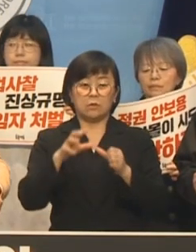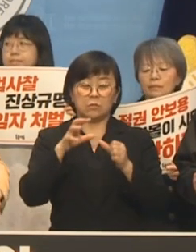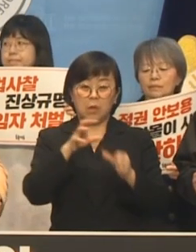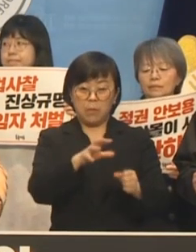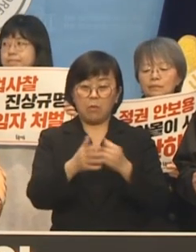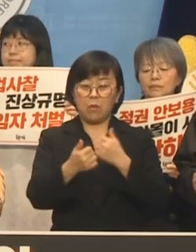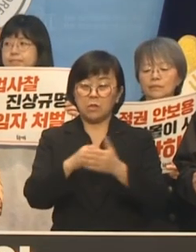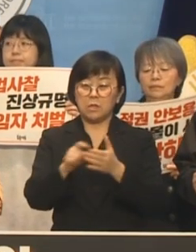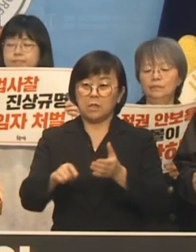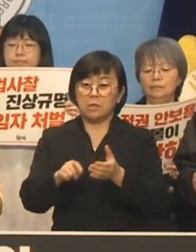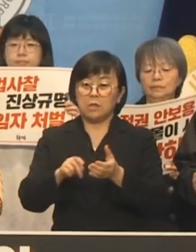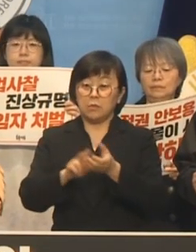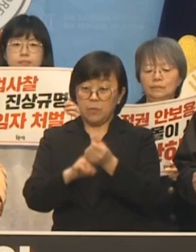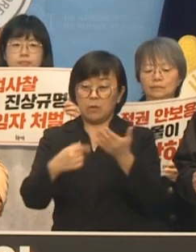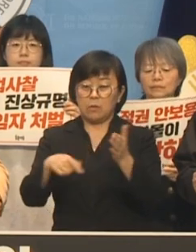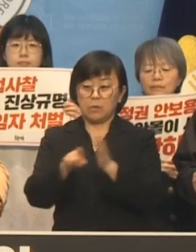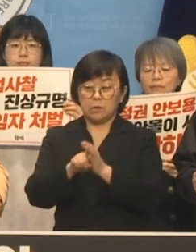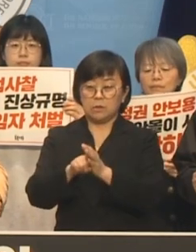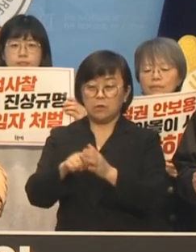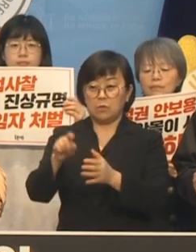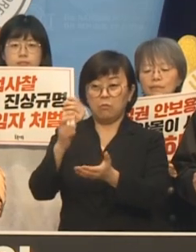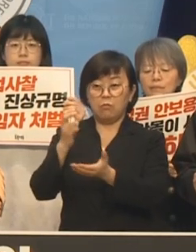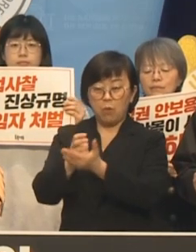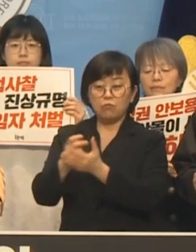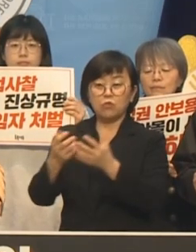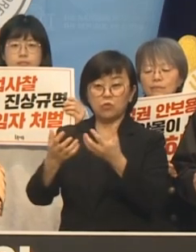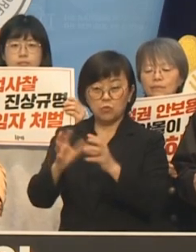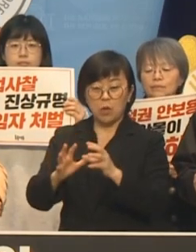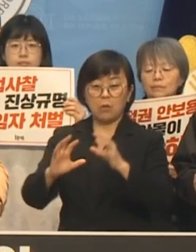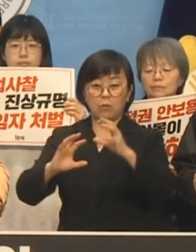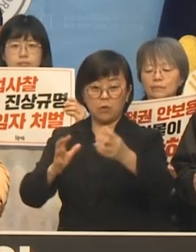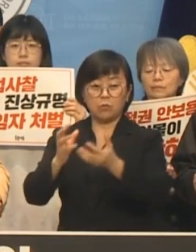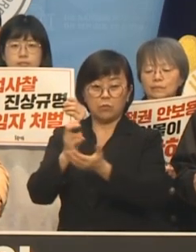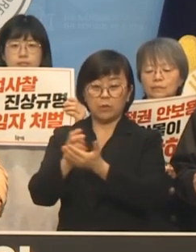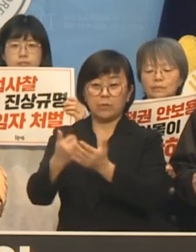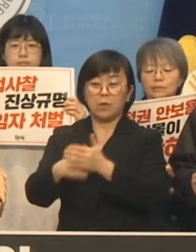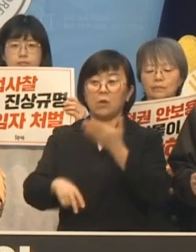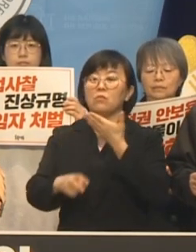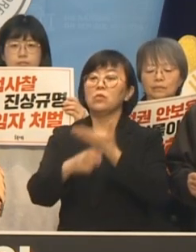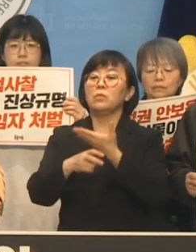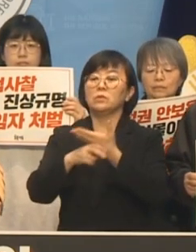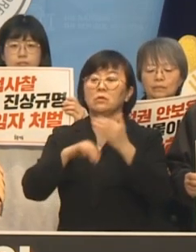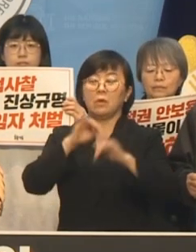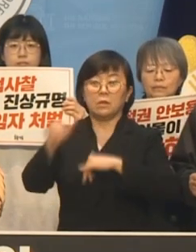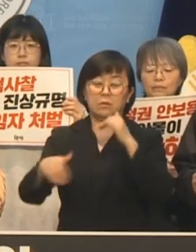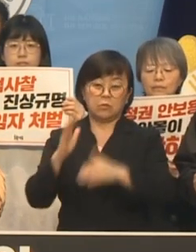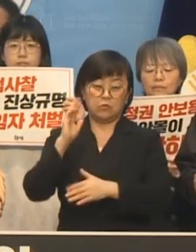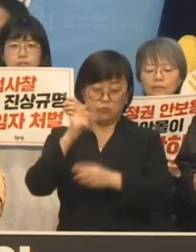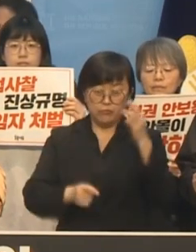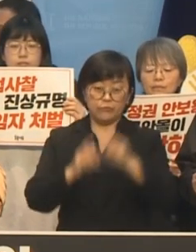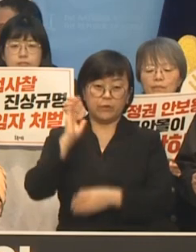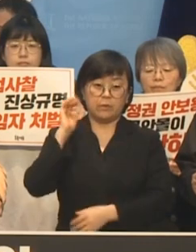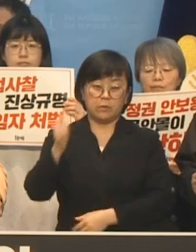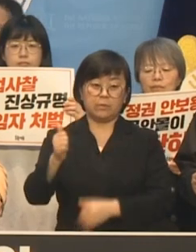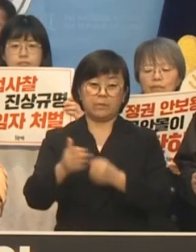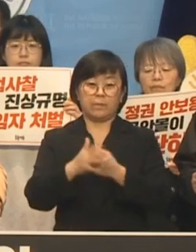정부의 기관인 외교부와 법무부를 동원을 해서 불법적인 관여를 한 대통령 윤석열에 대한